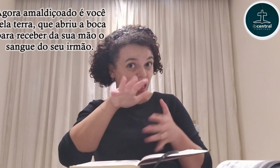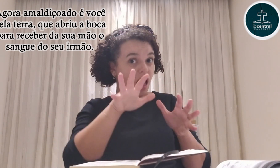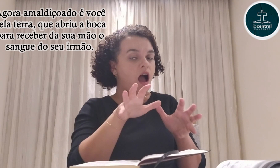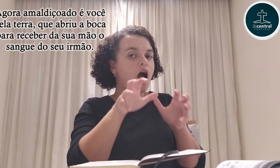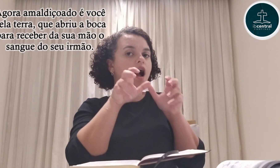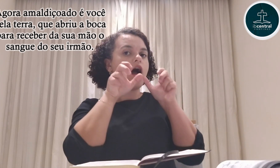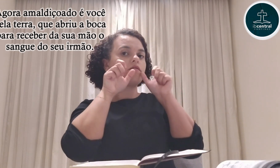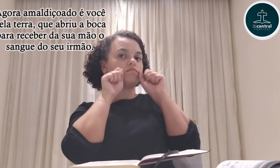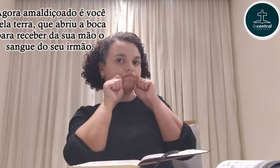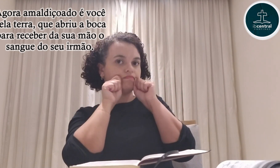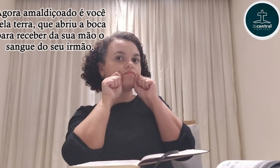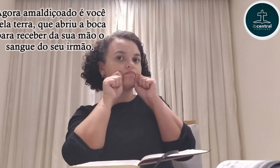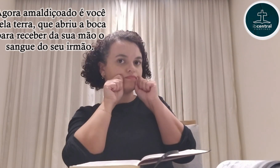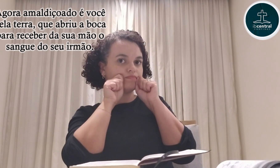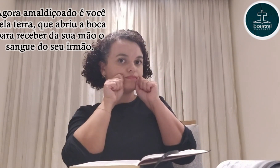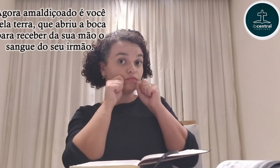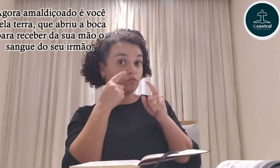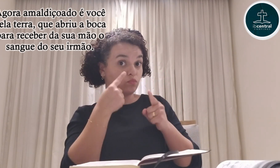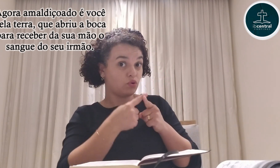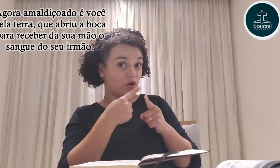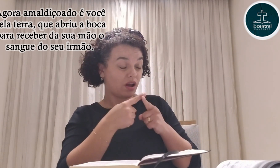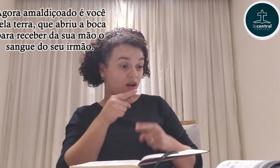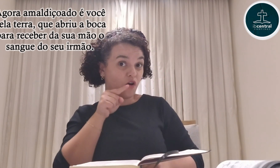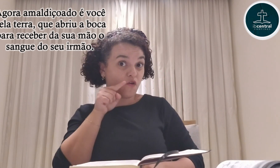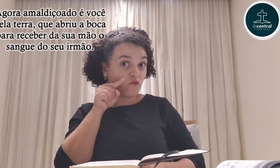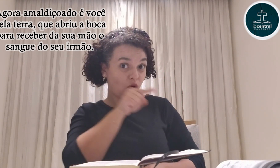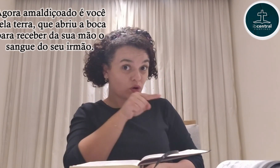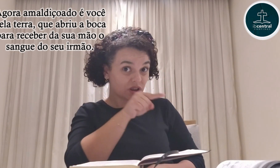amaldiçoado é você pela terra,